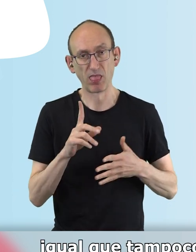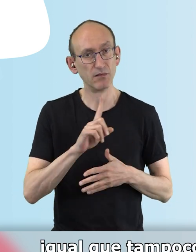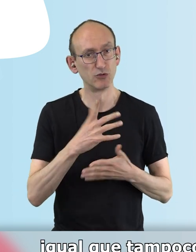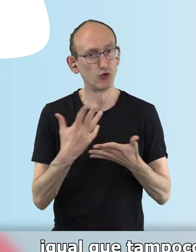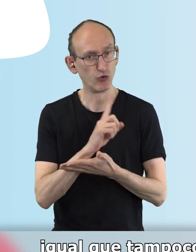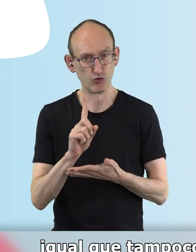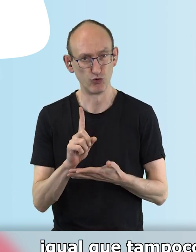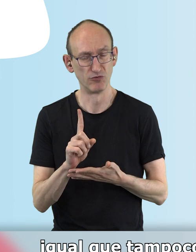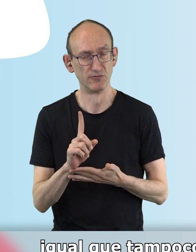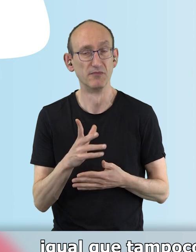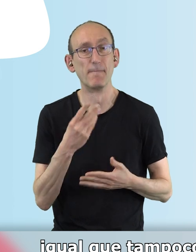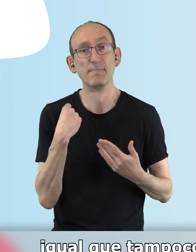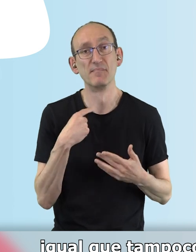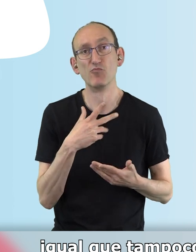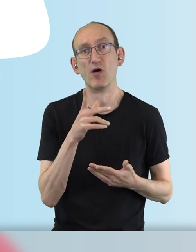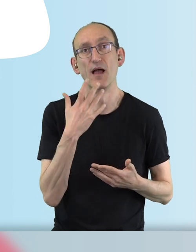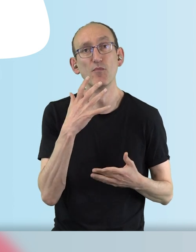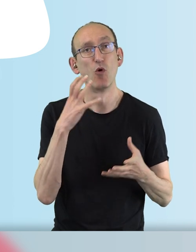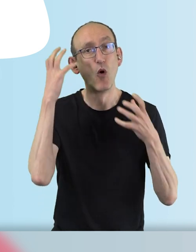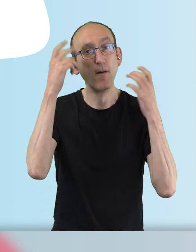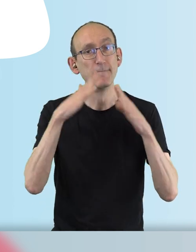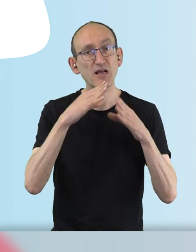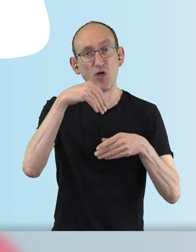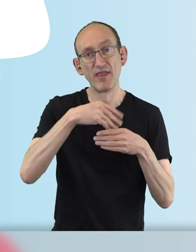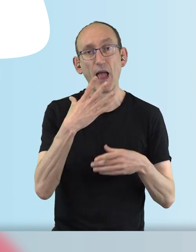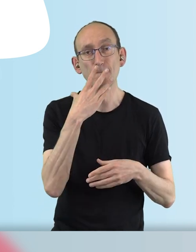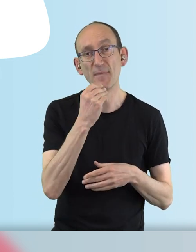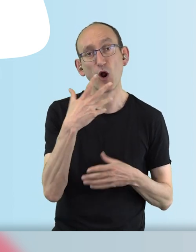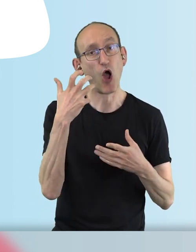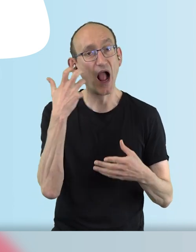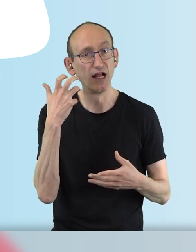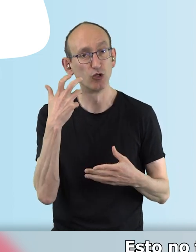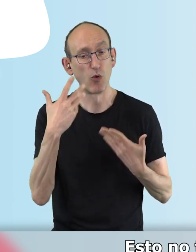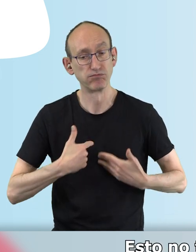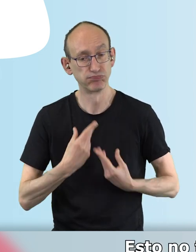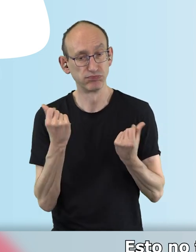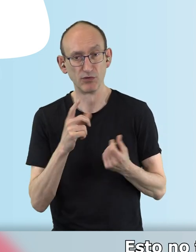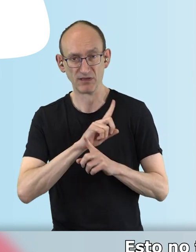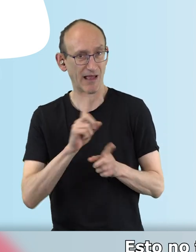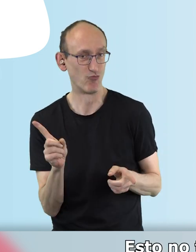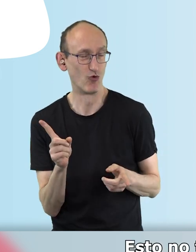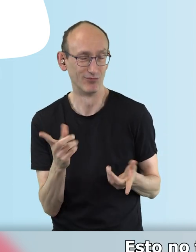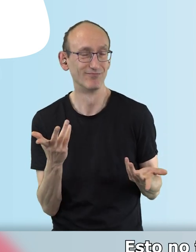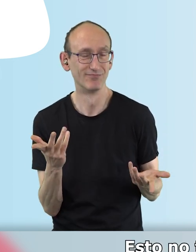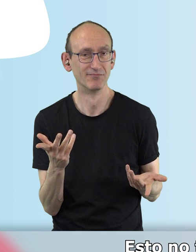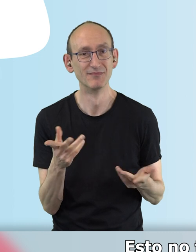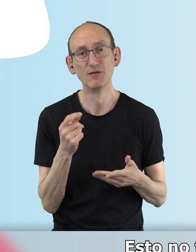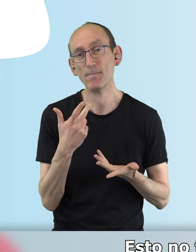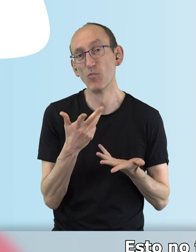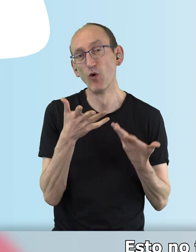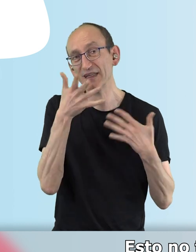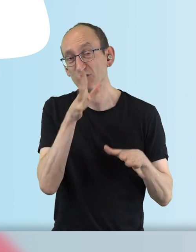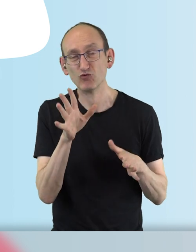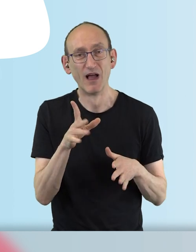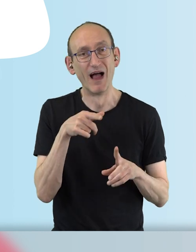igual que tampoco se deshumaniza tener una mascota, puede ser un perro o un gato. Es decir, esto no sirve, tiene que servir excusa